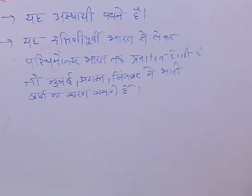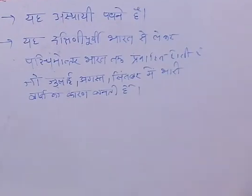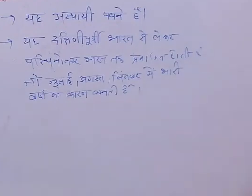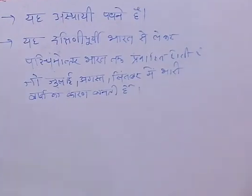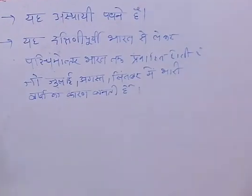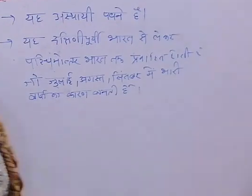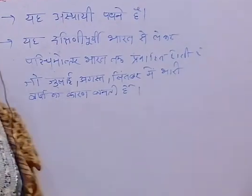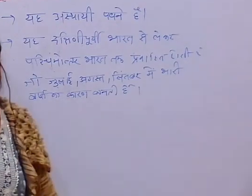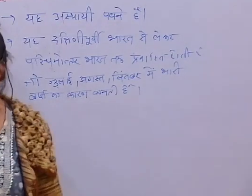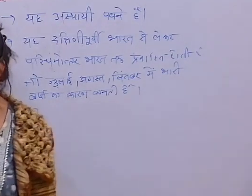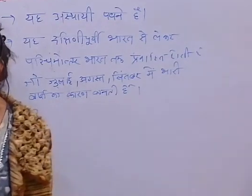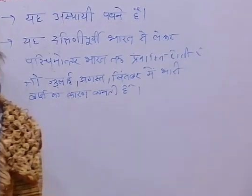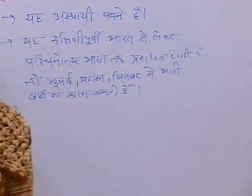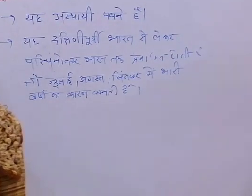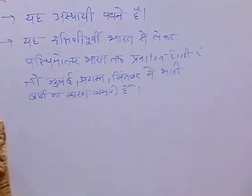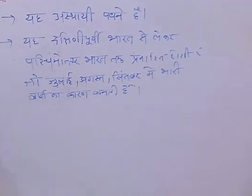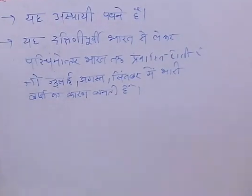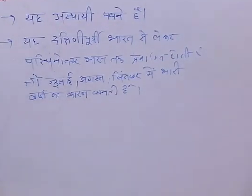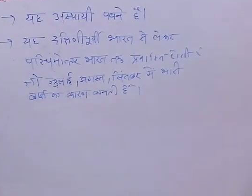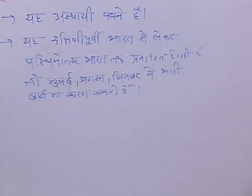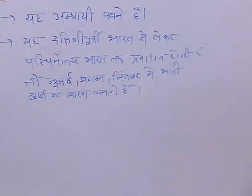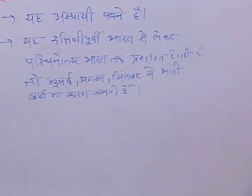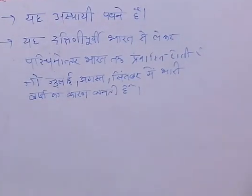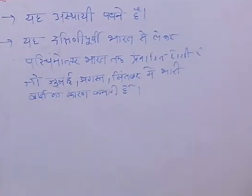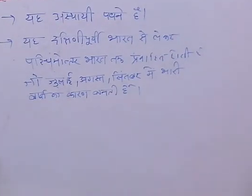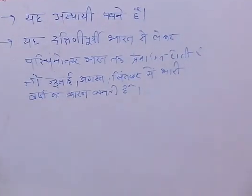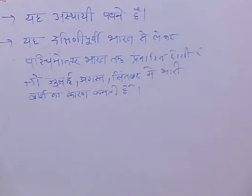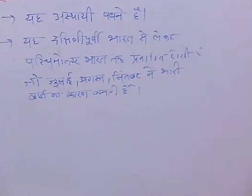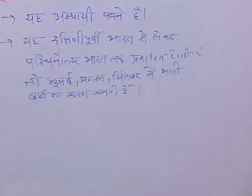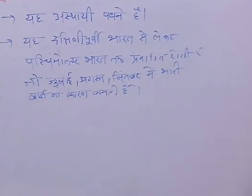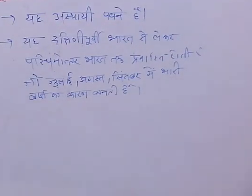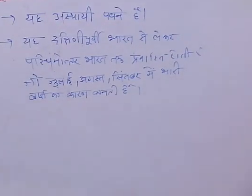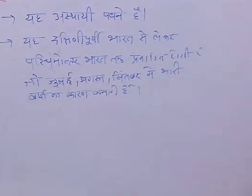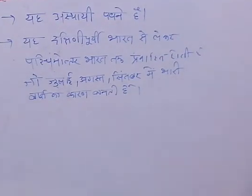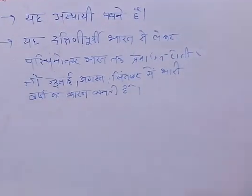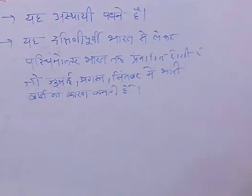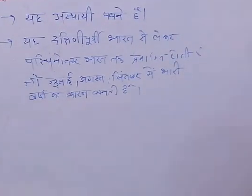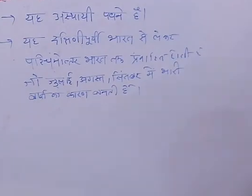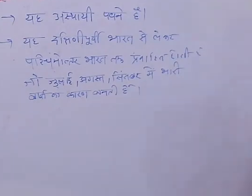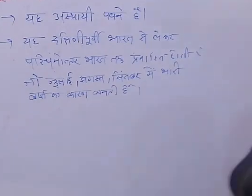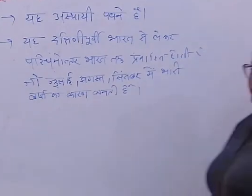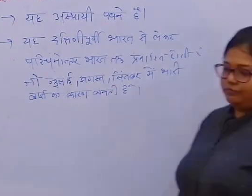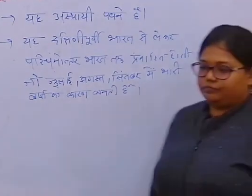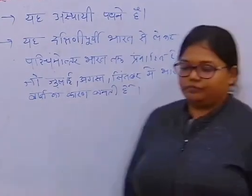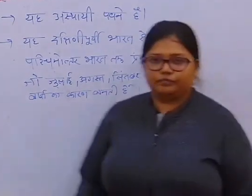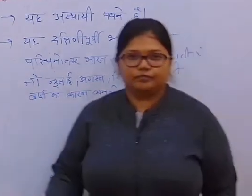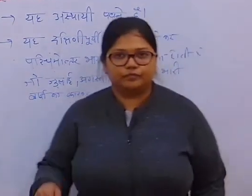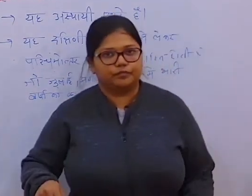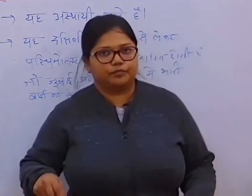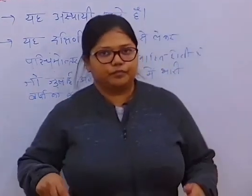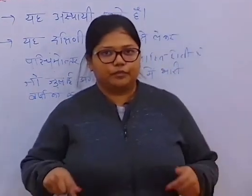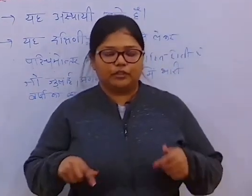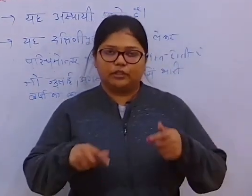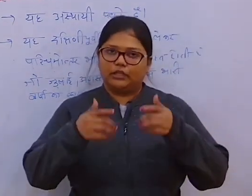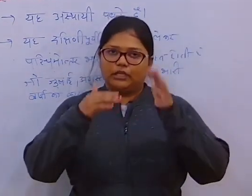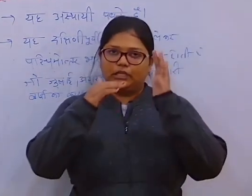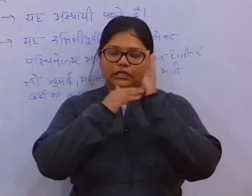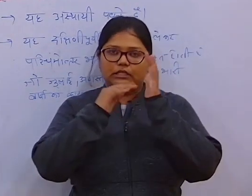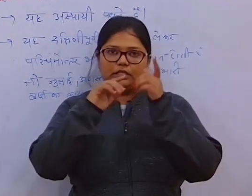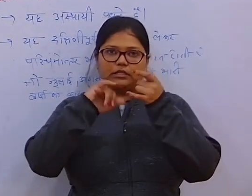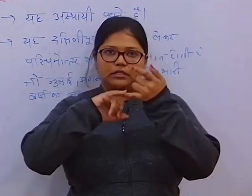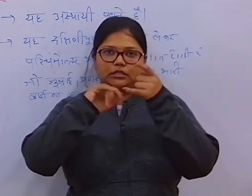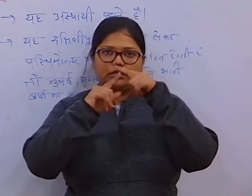ठीक है। तो ये था आपका जेड स्ट्रीम, पश्चिमी जेड स्ट्रीम और पूर्वी जेड स्ट्रीम। कल जो है वो अल नीनो और ला